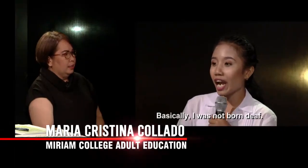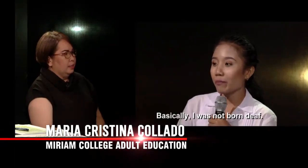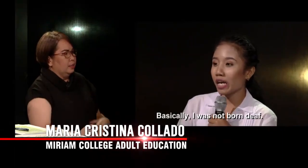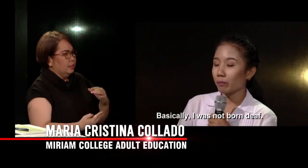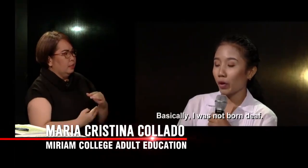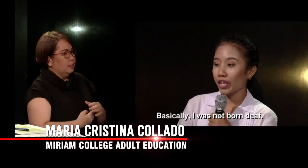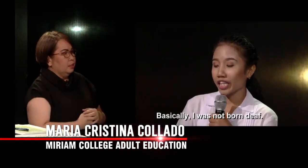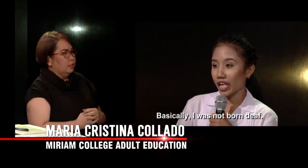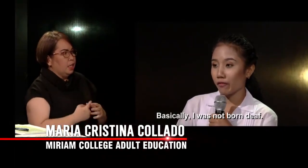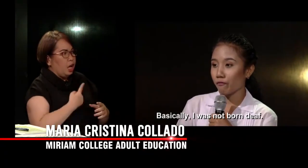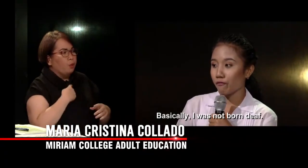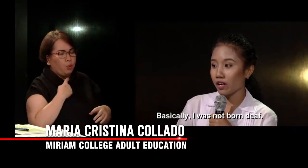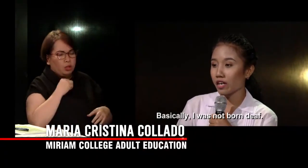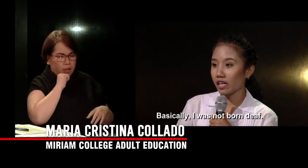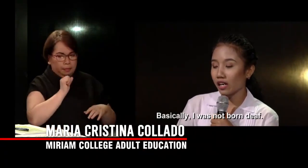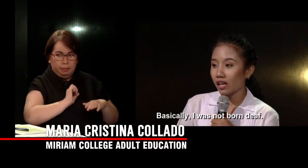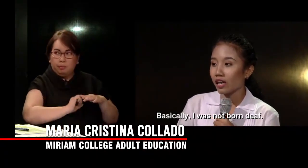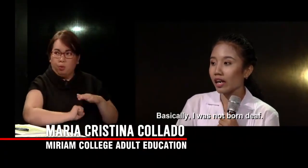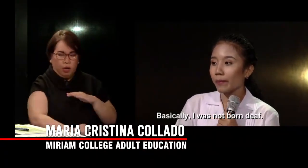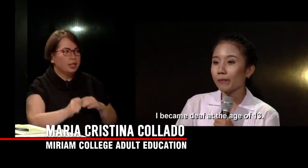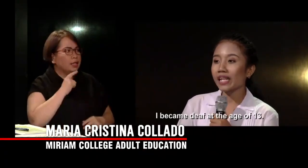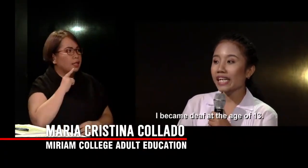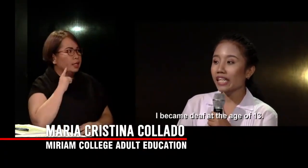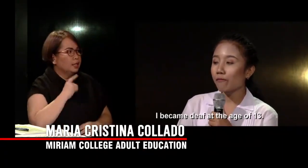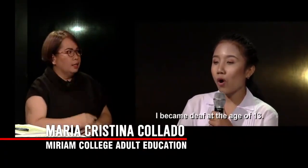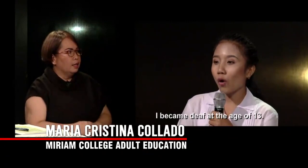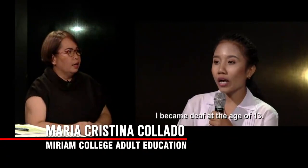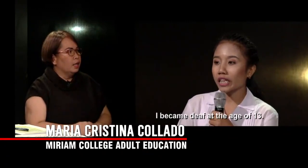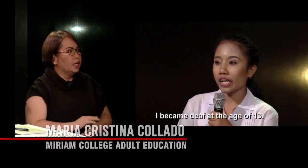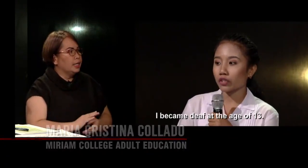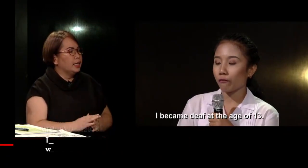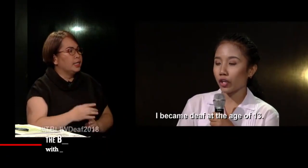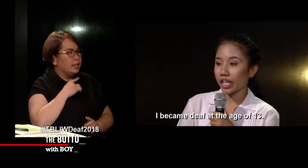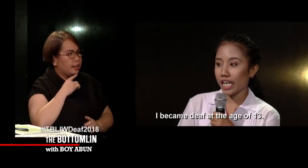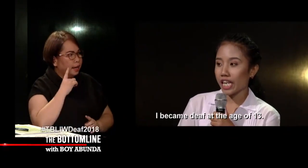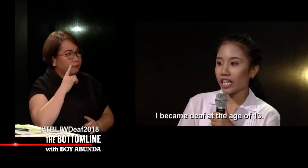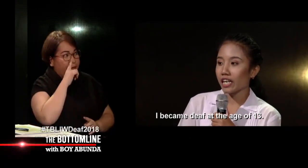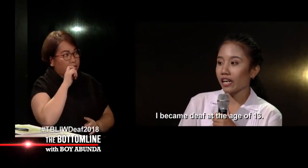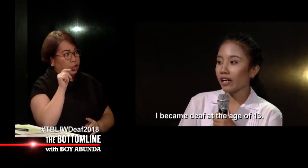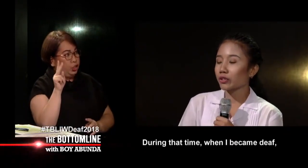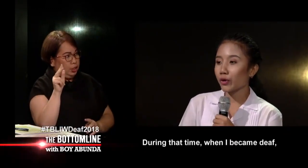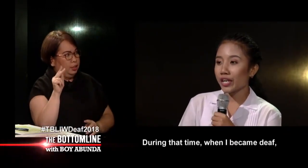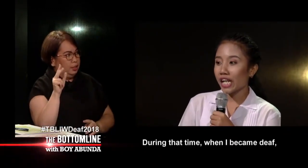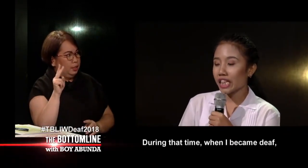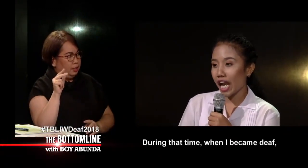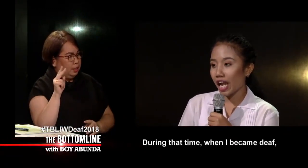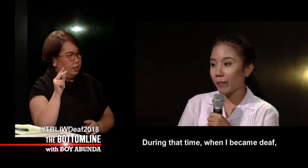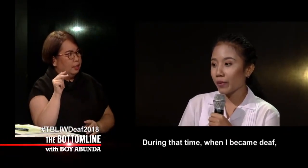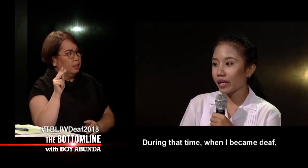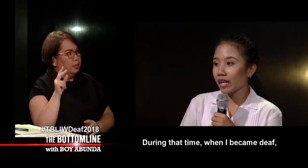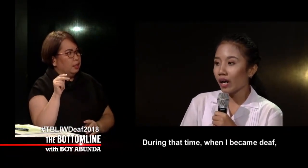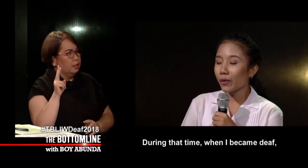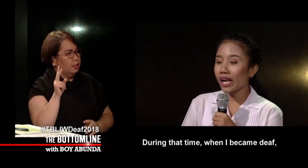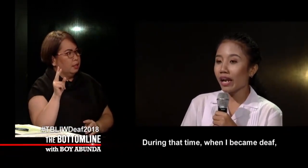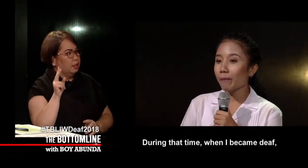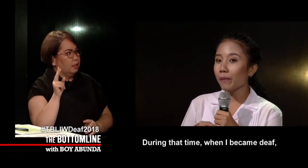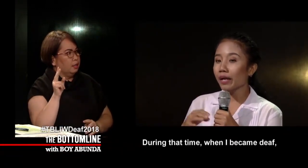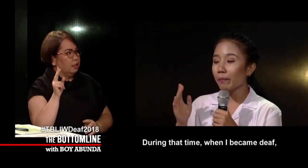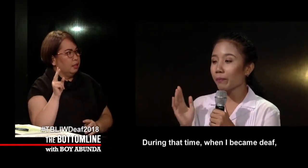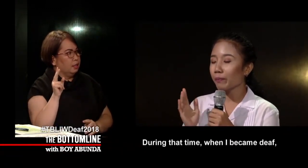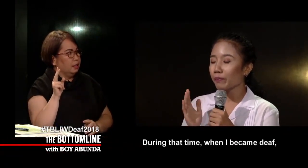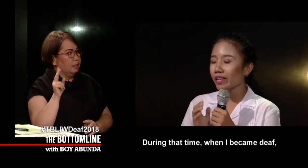Basically, I'm not born deaf. Naging deaf po ako at the age of 13. During that time, when